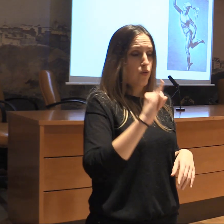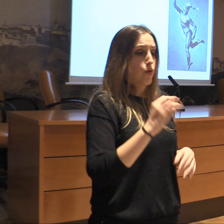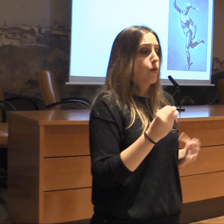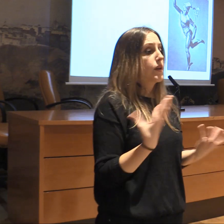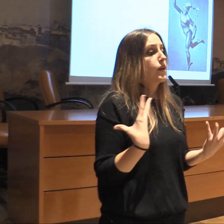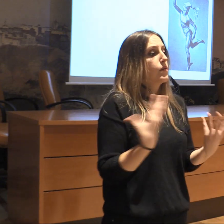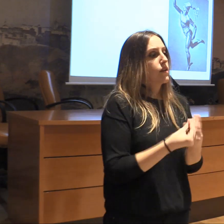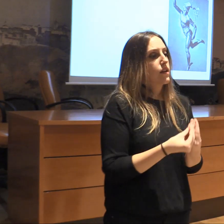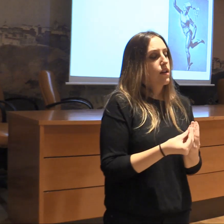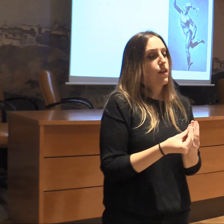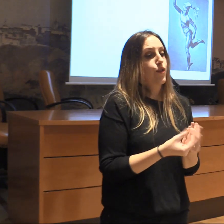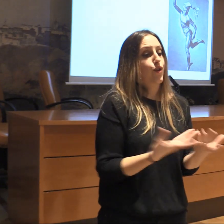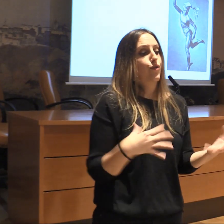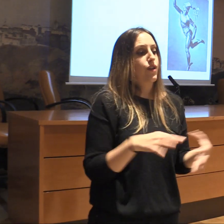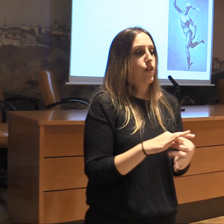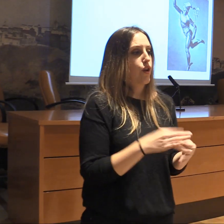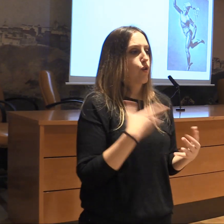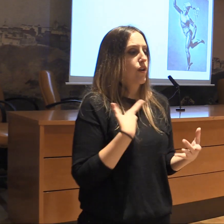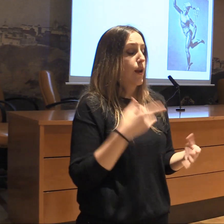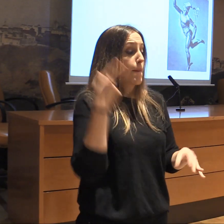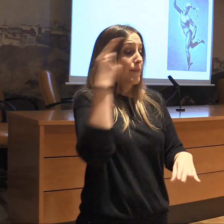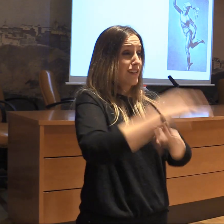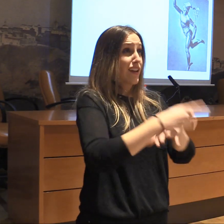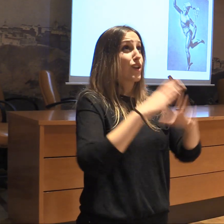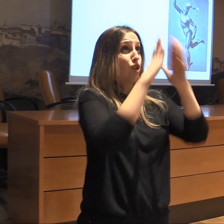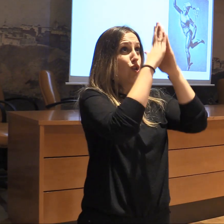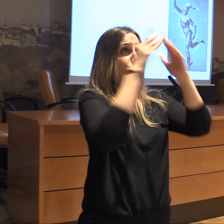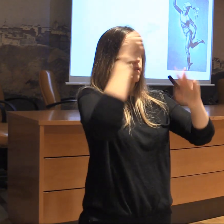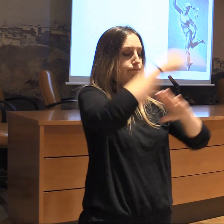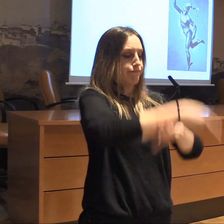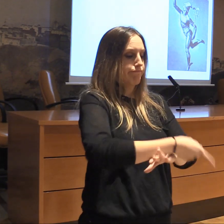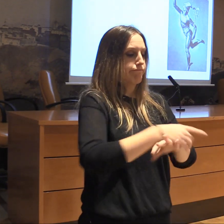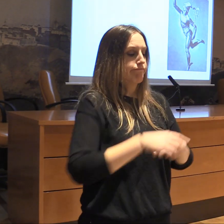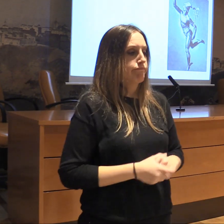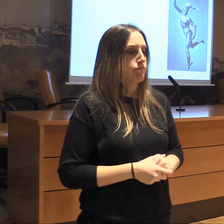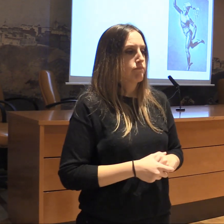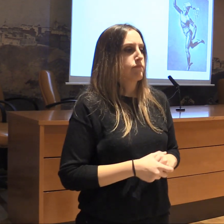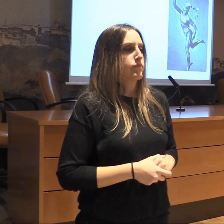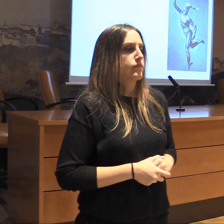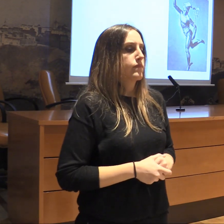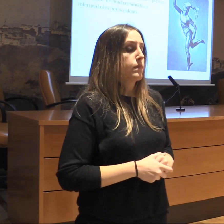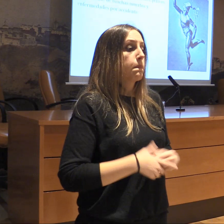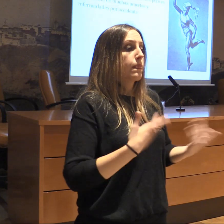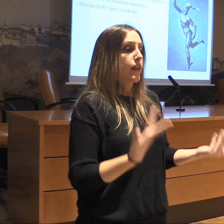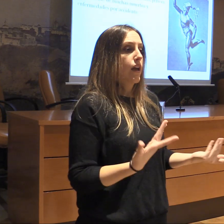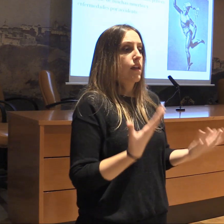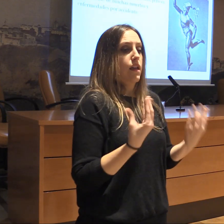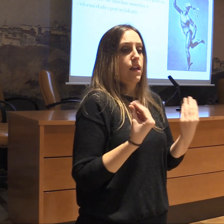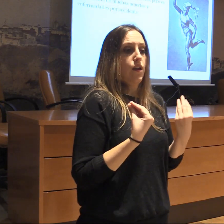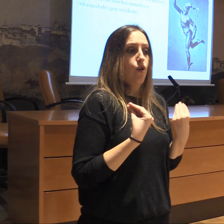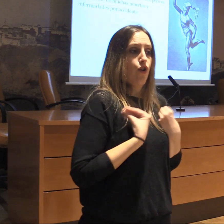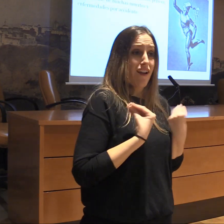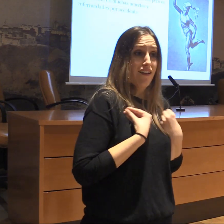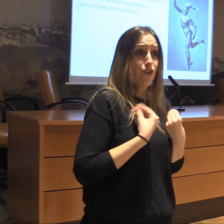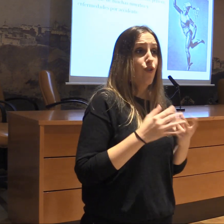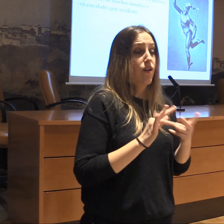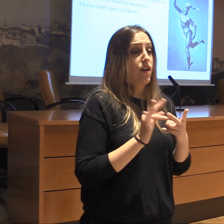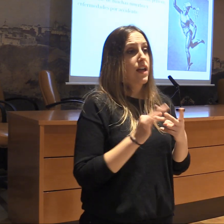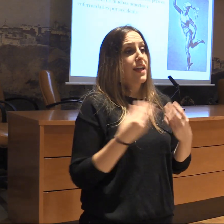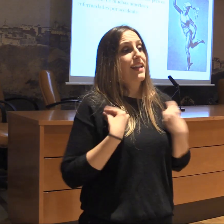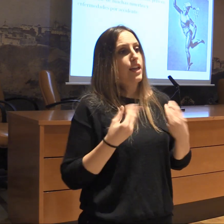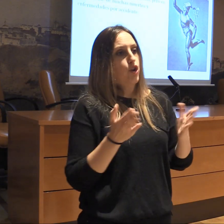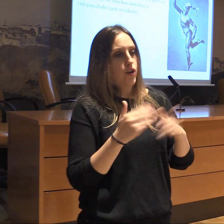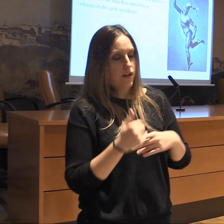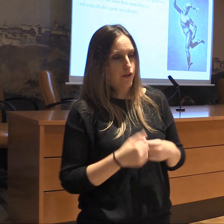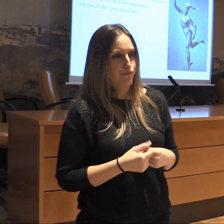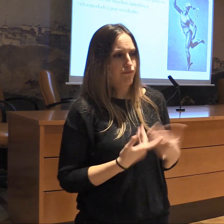el mensajero de los dioses. Existen las formas elemental, inorgánico y orgánico. No es